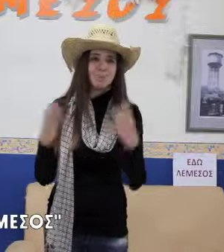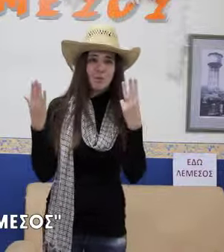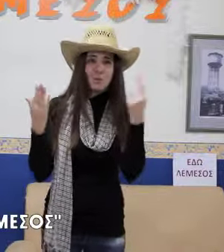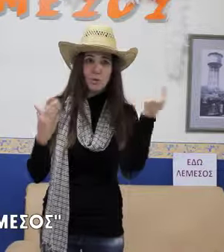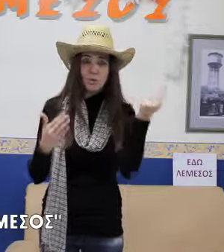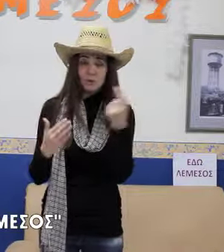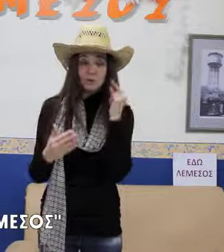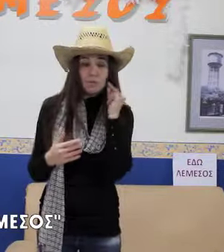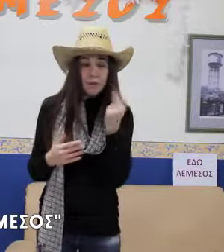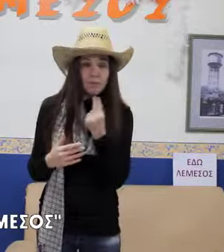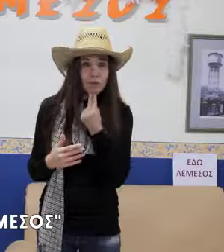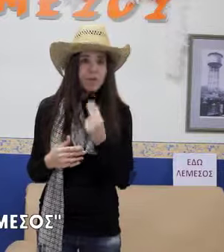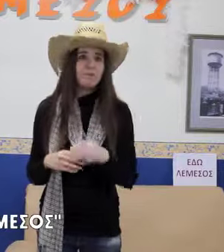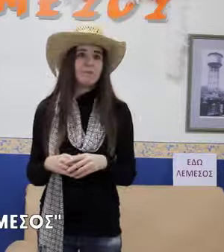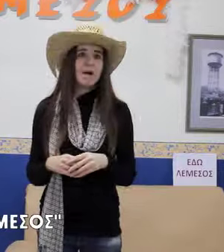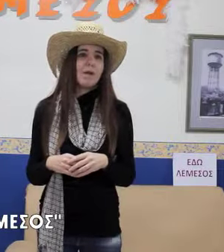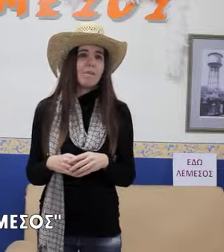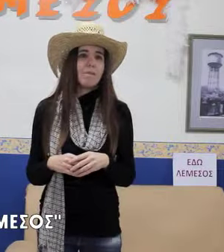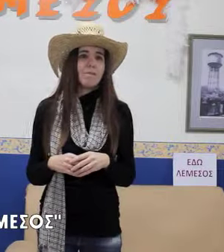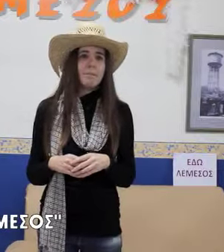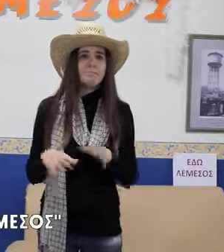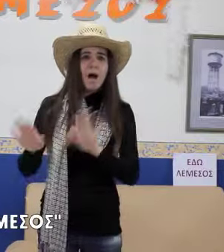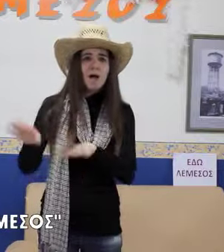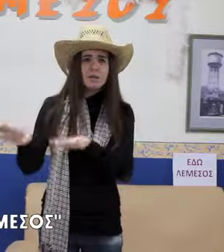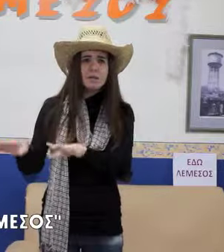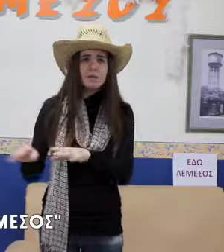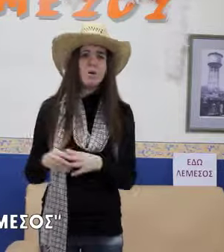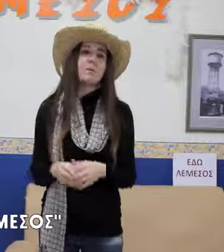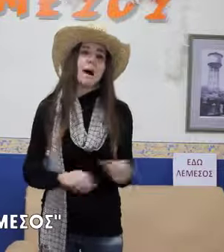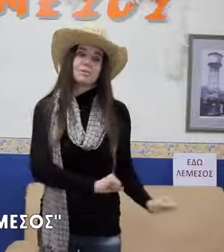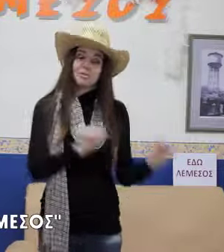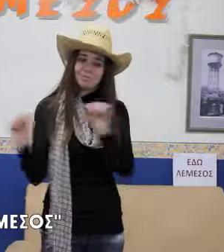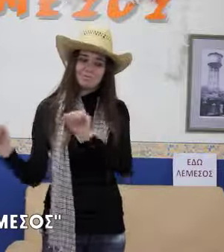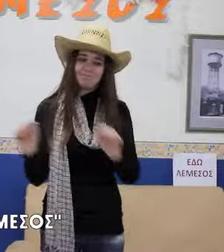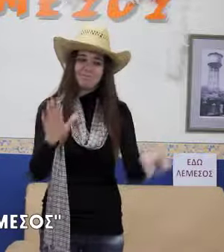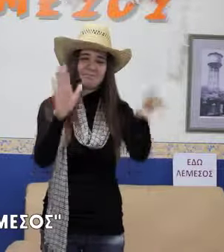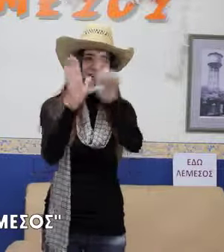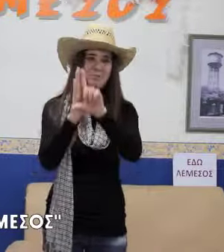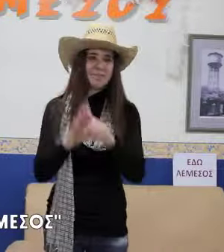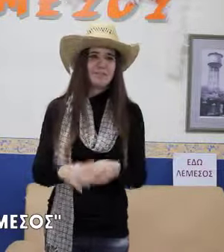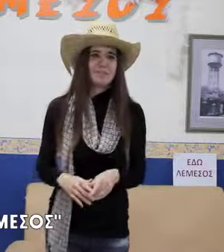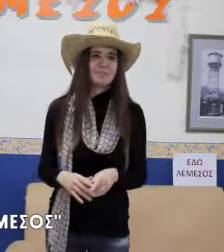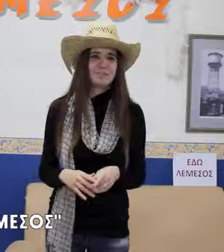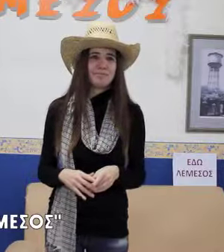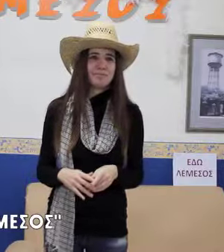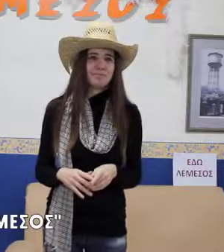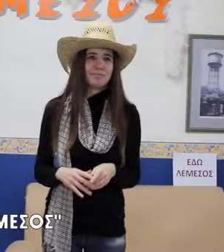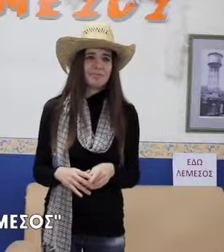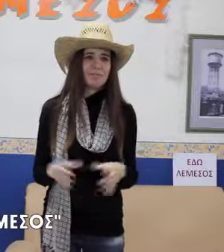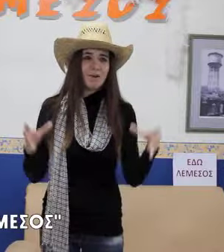8:30 το απόγευμα, παρέλαση των μαζορέτων Λεμεσού και της ομάδας